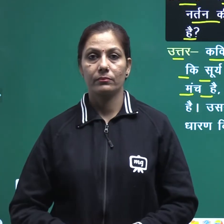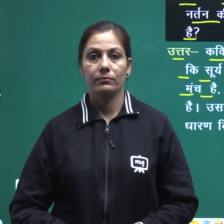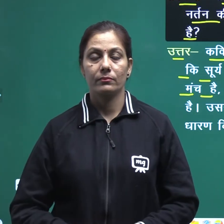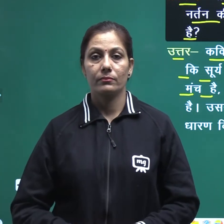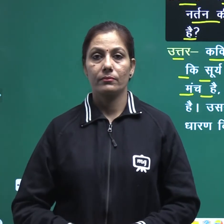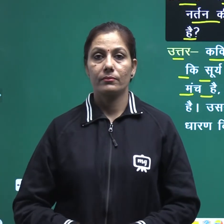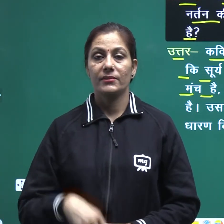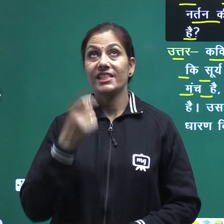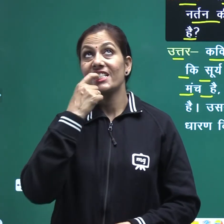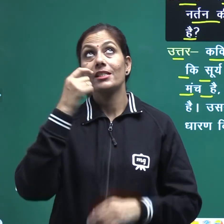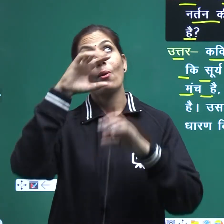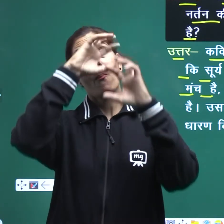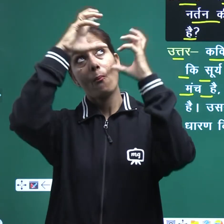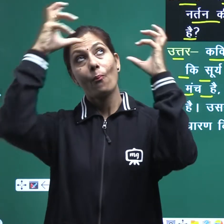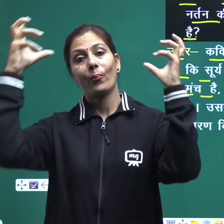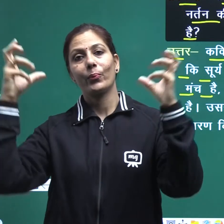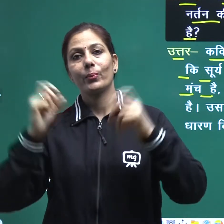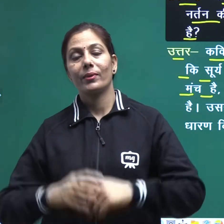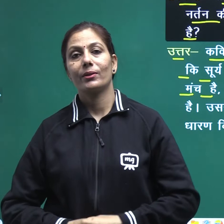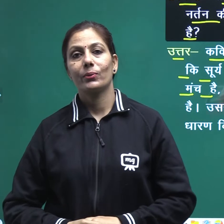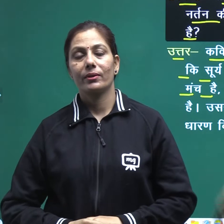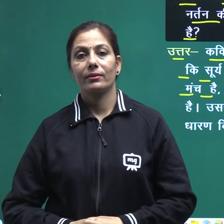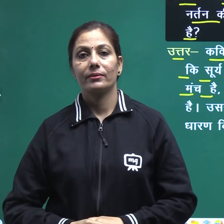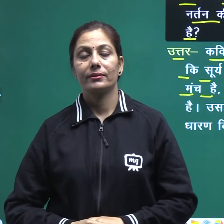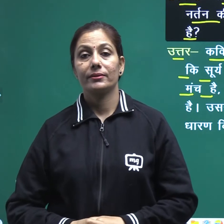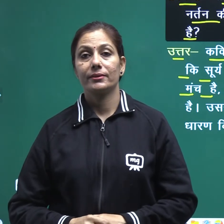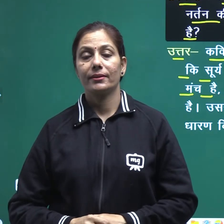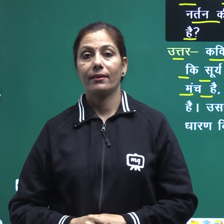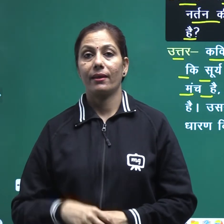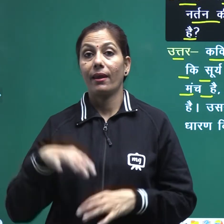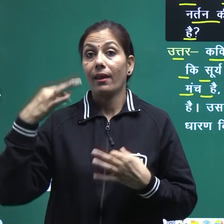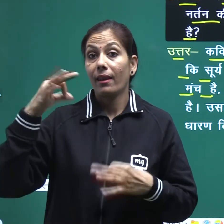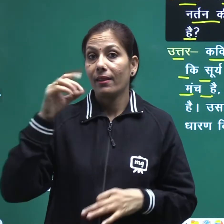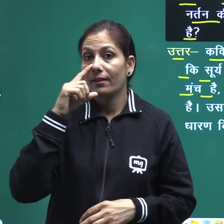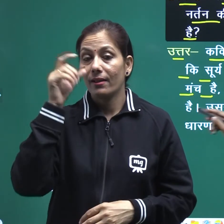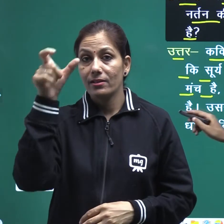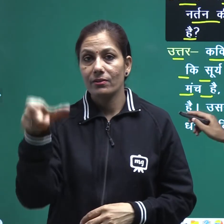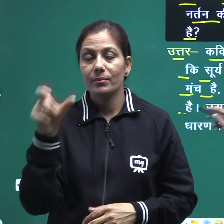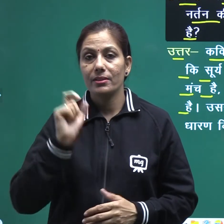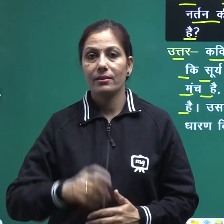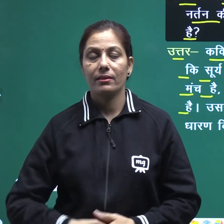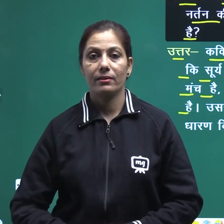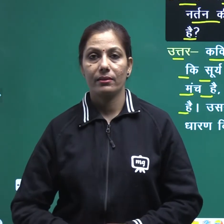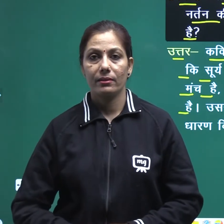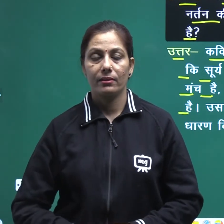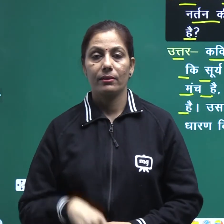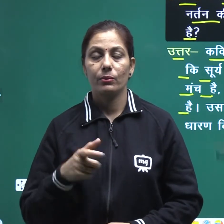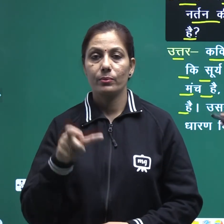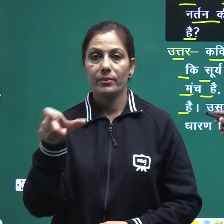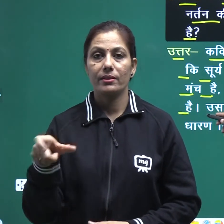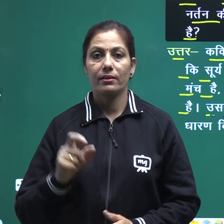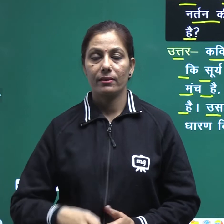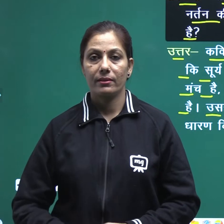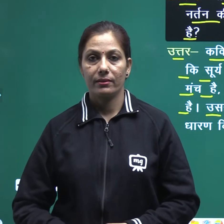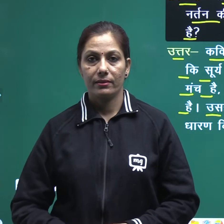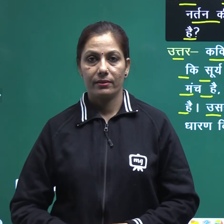आधे घंटे वाला हुआ था एक नर्तकी है कि उसने